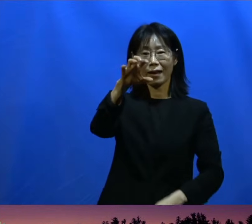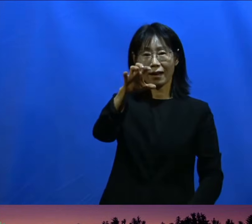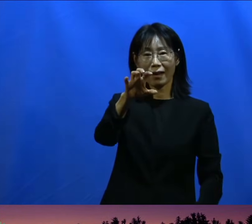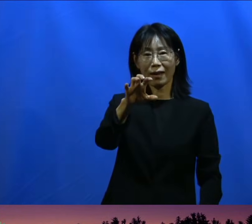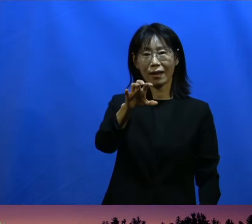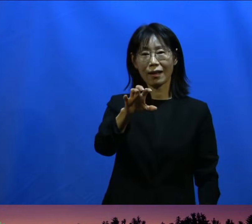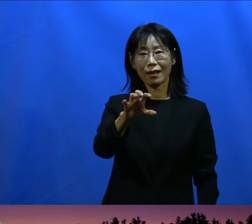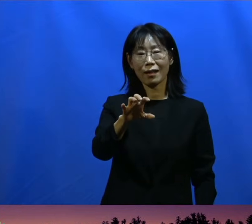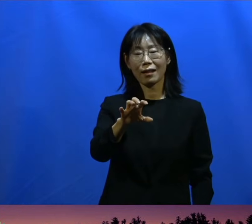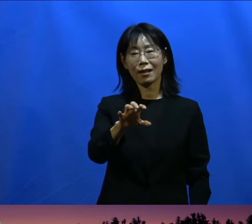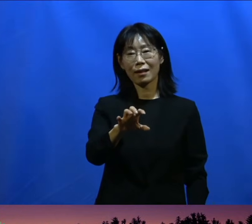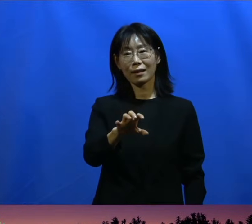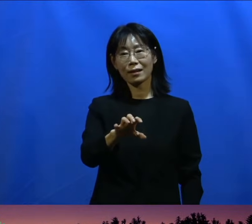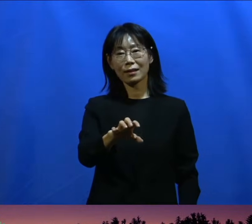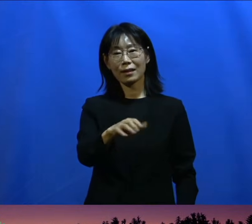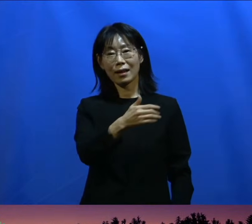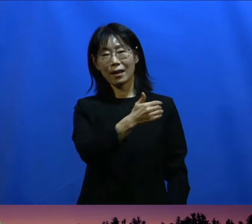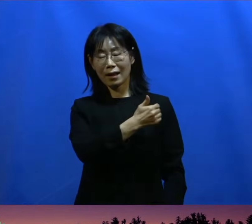성전에